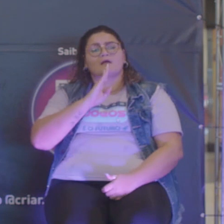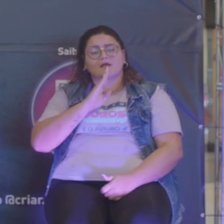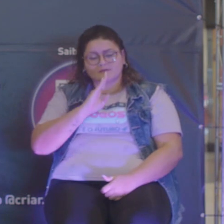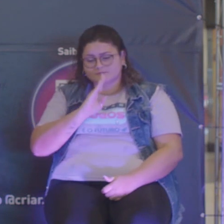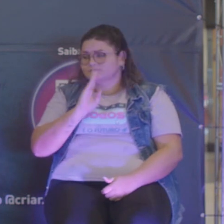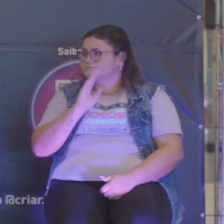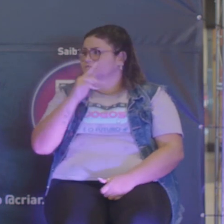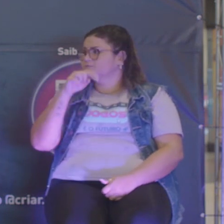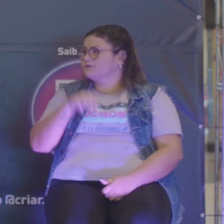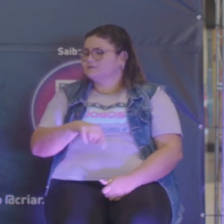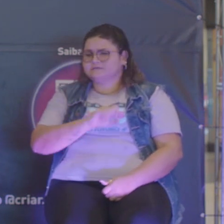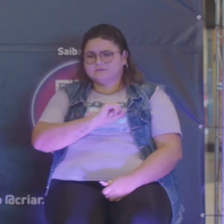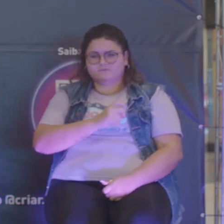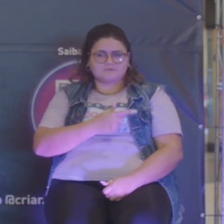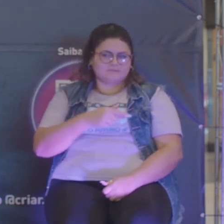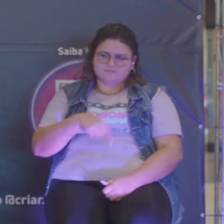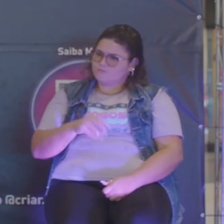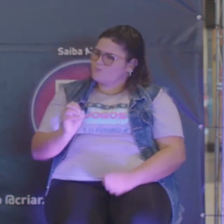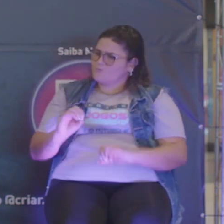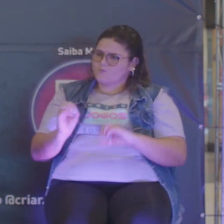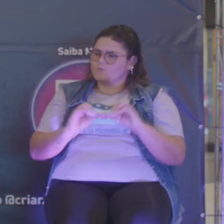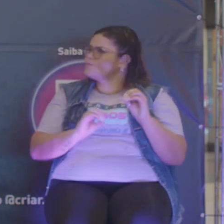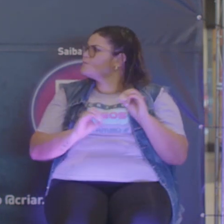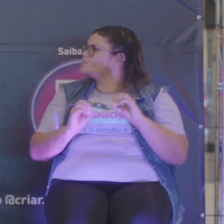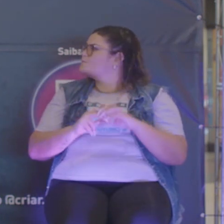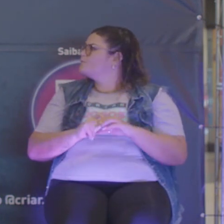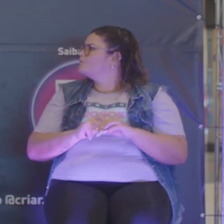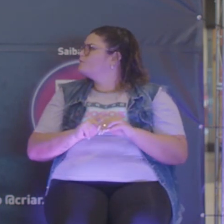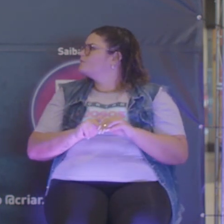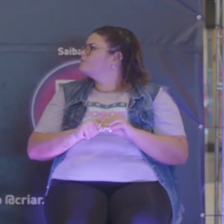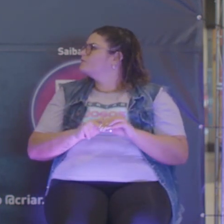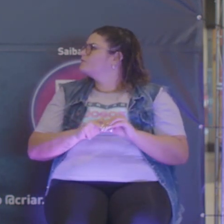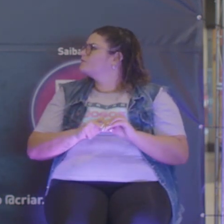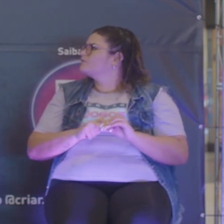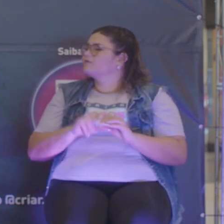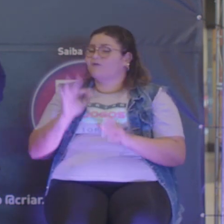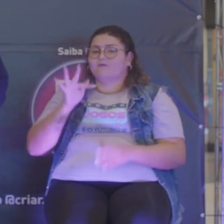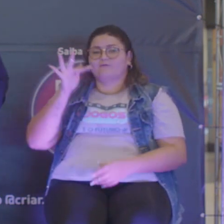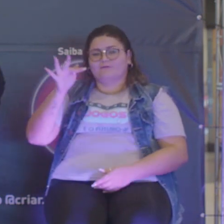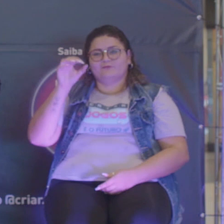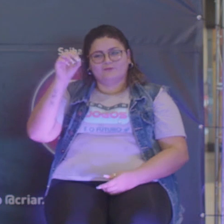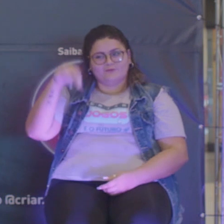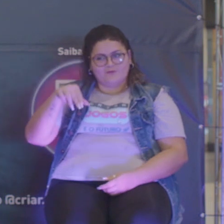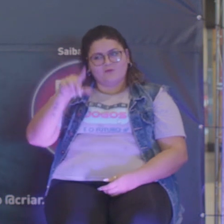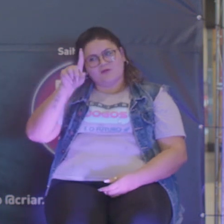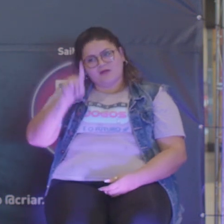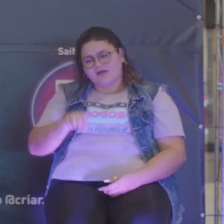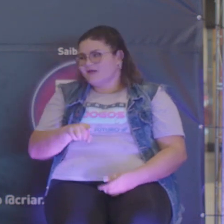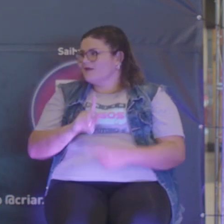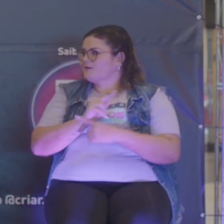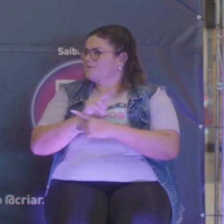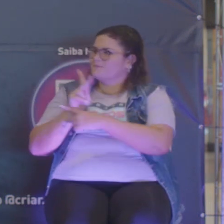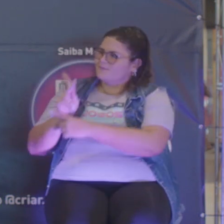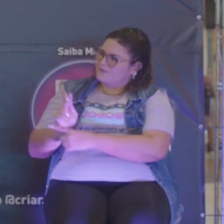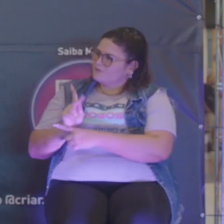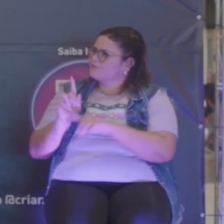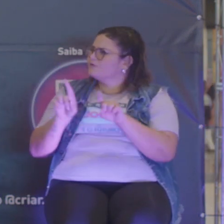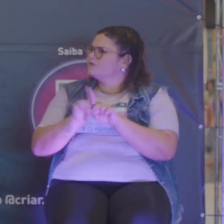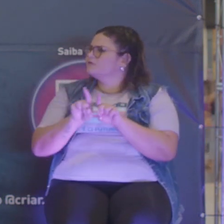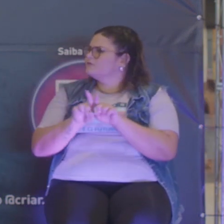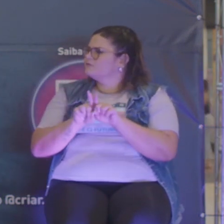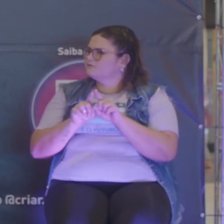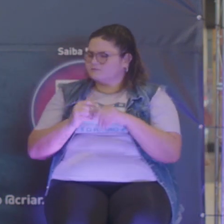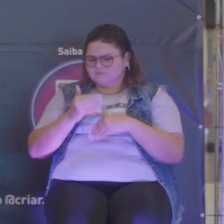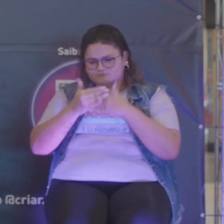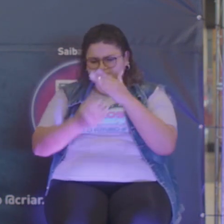aqui em São Gonçalo. Eu acredito que não tem. Nave do Conhecimento de São Gonçalo é o Futuro On. É o Futuro On, então procurem o Futuro On também para conhecer a parte de desenvolvimento